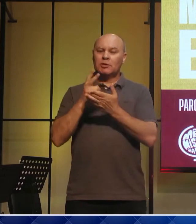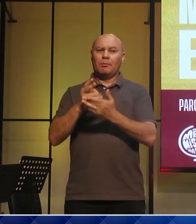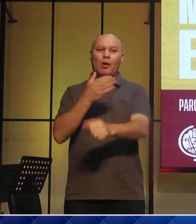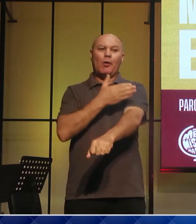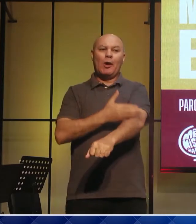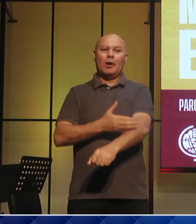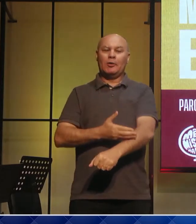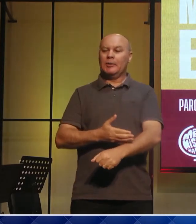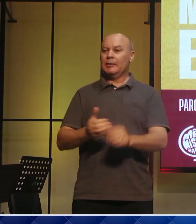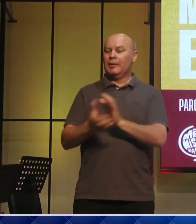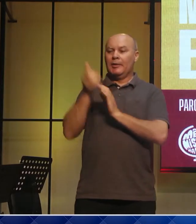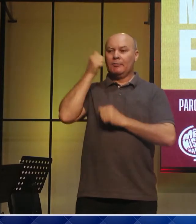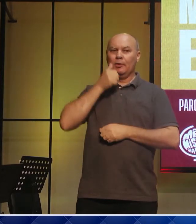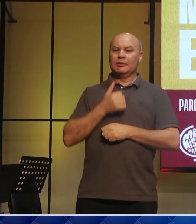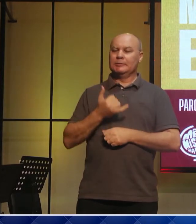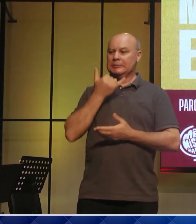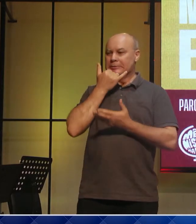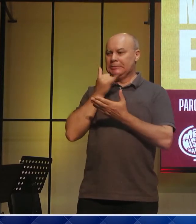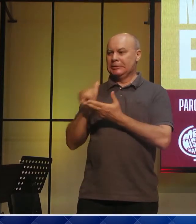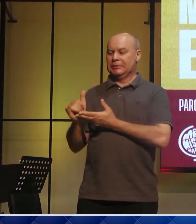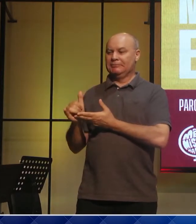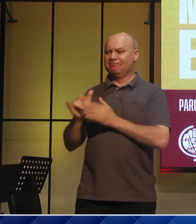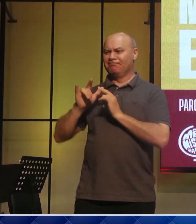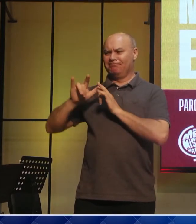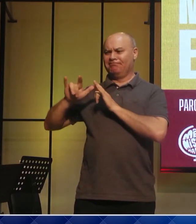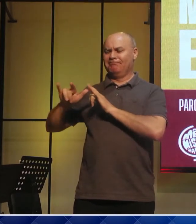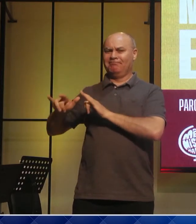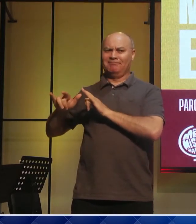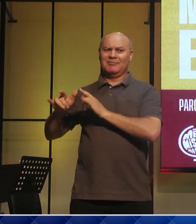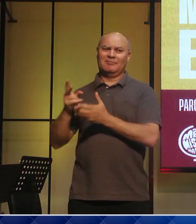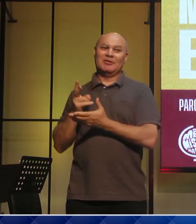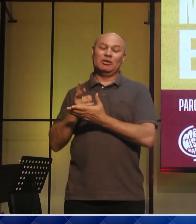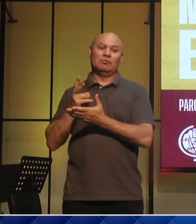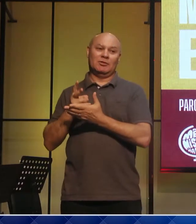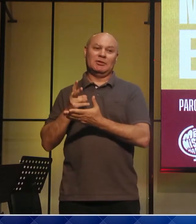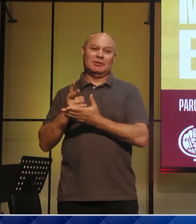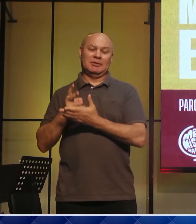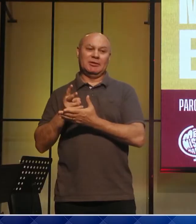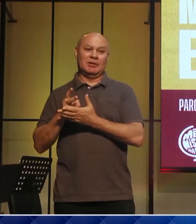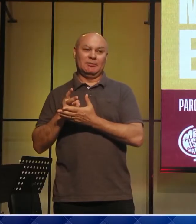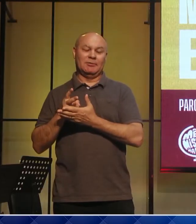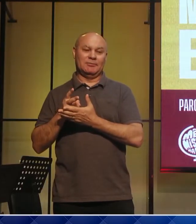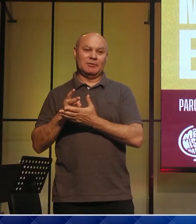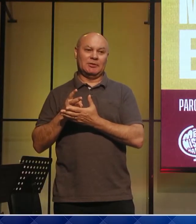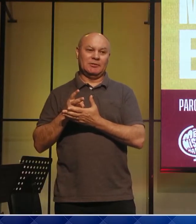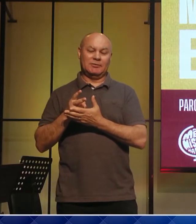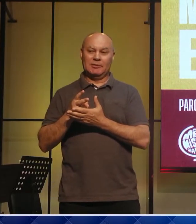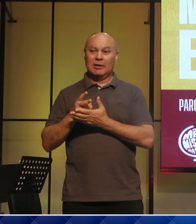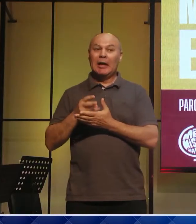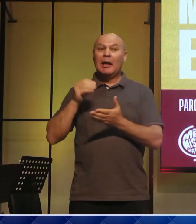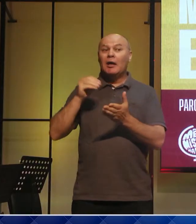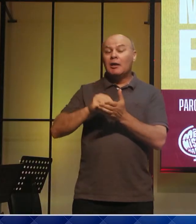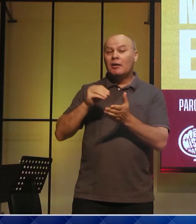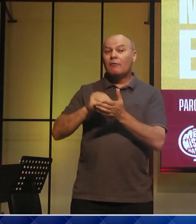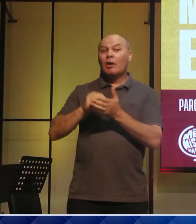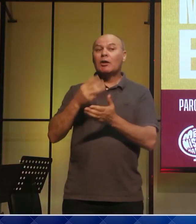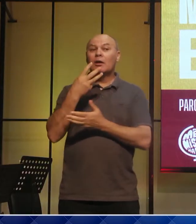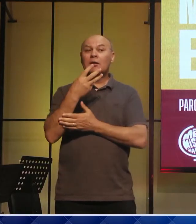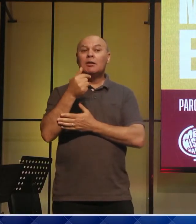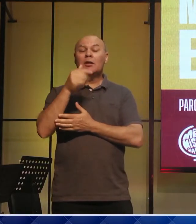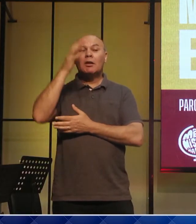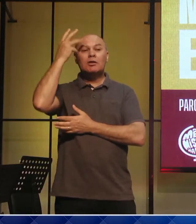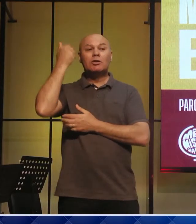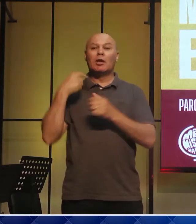que eu a amo. E falta 37 dias para me estar com ela, hoje ainda. E ontem ela falou,